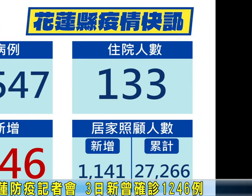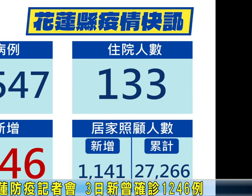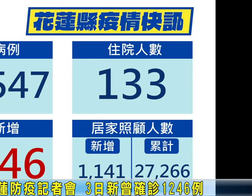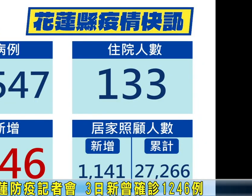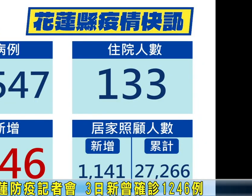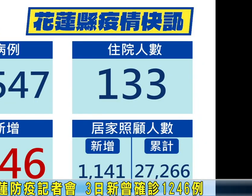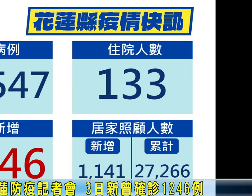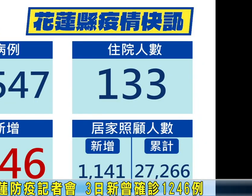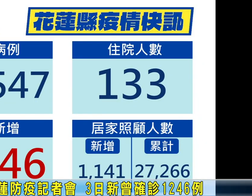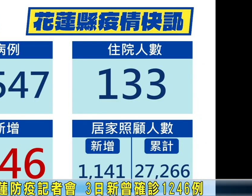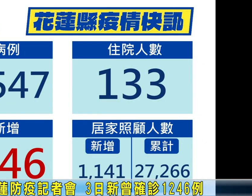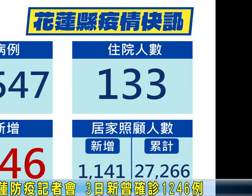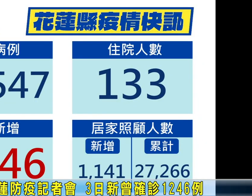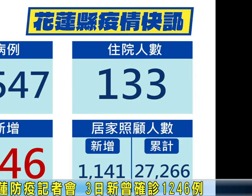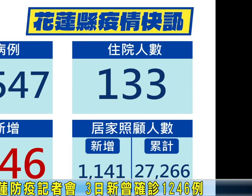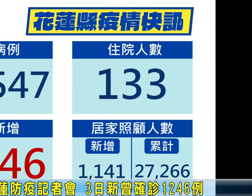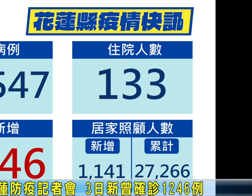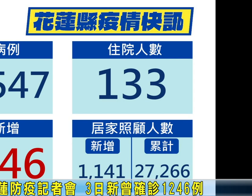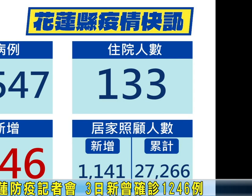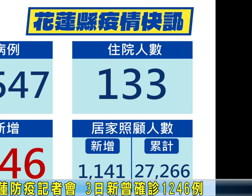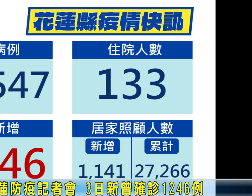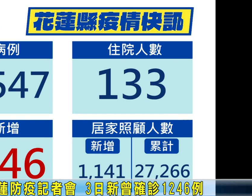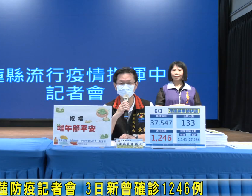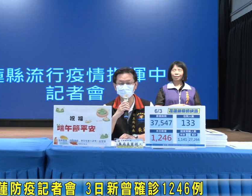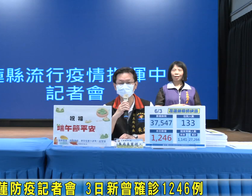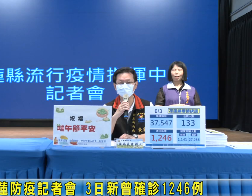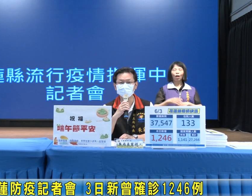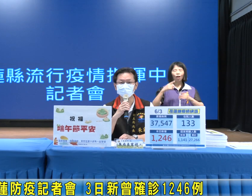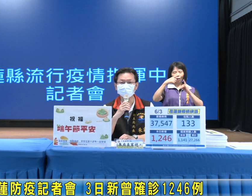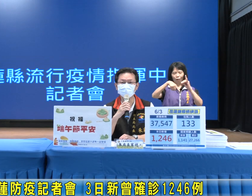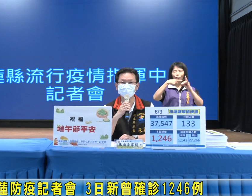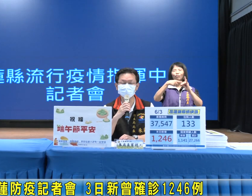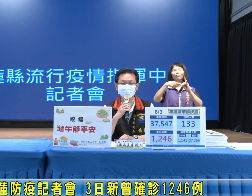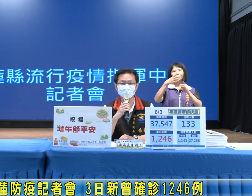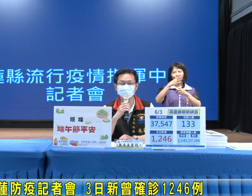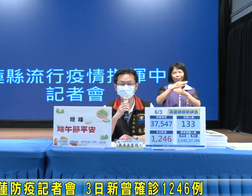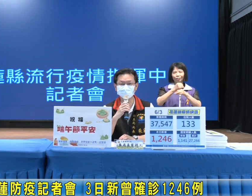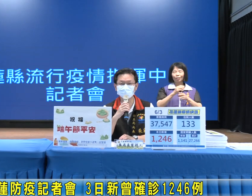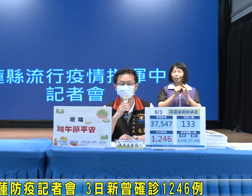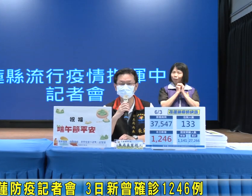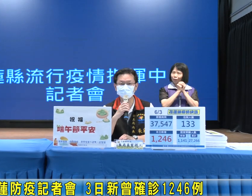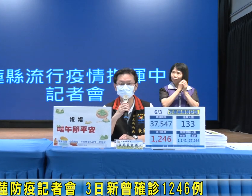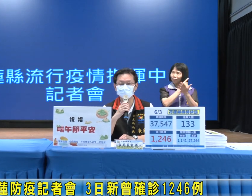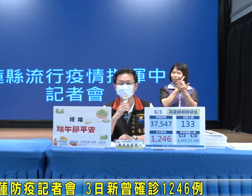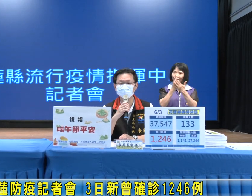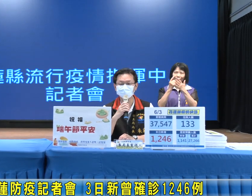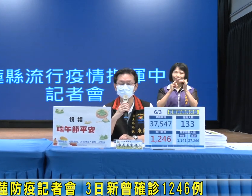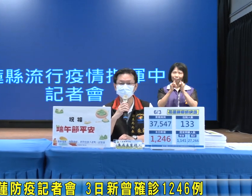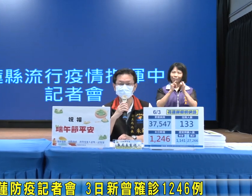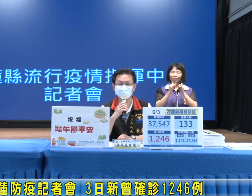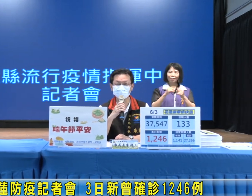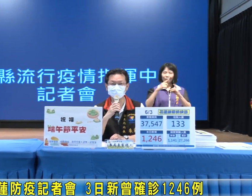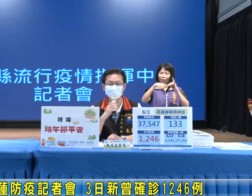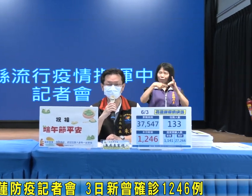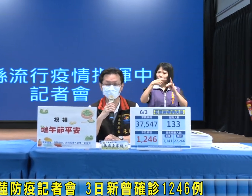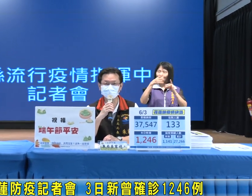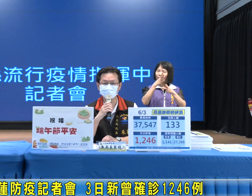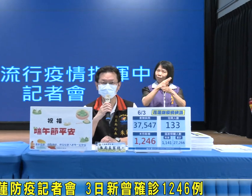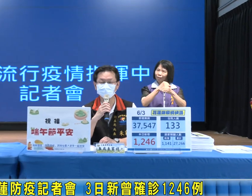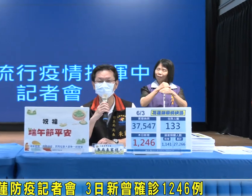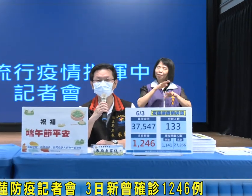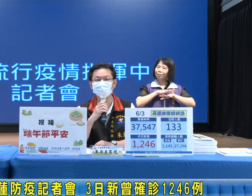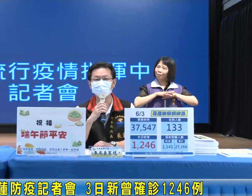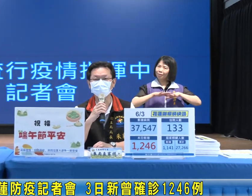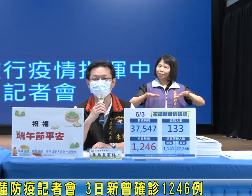新增确诊1246例，由卫生局长朱家祥主持，教育处长温淑敏